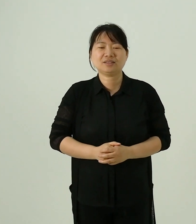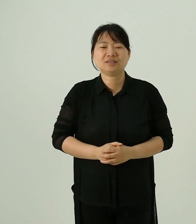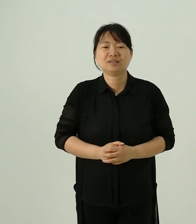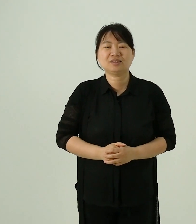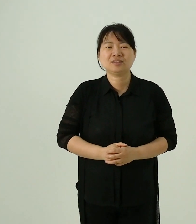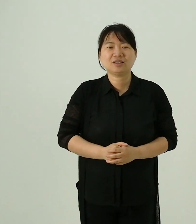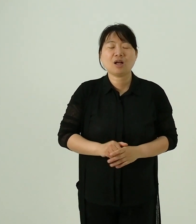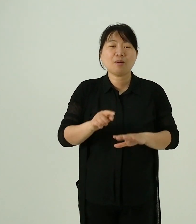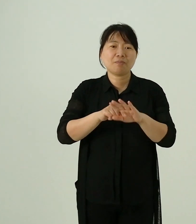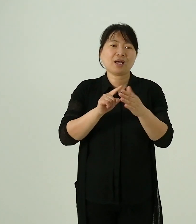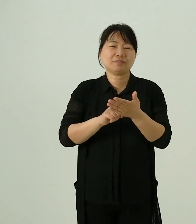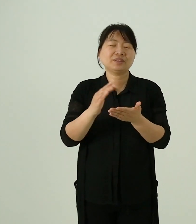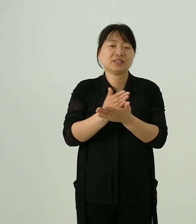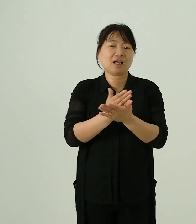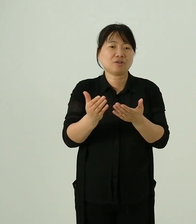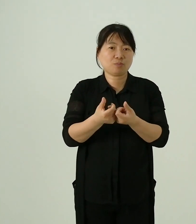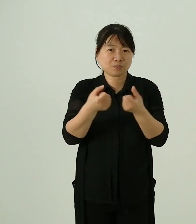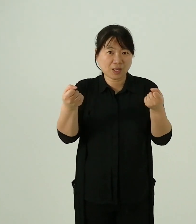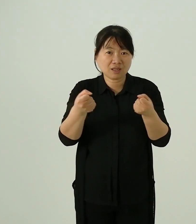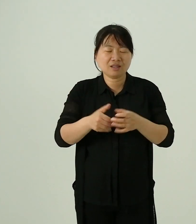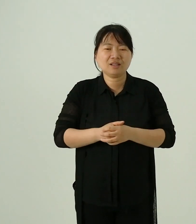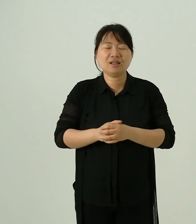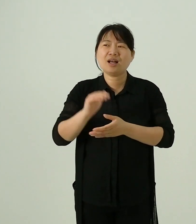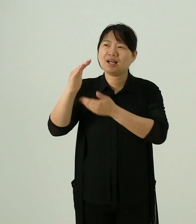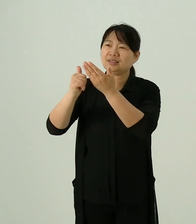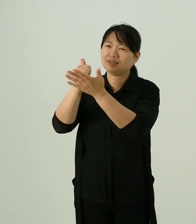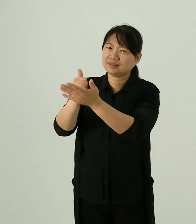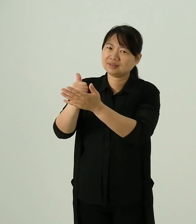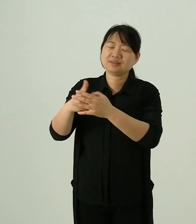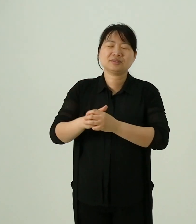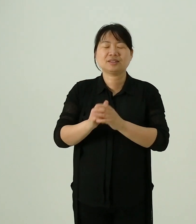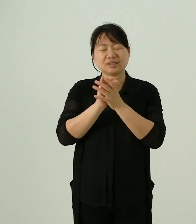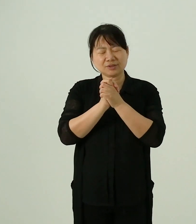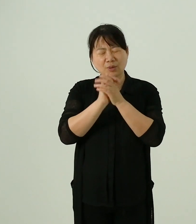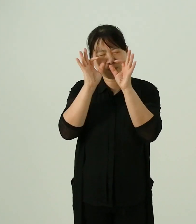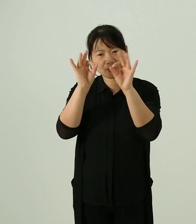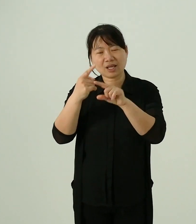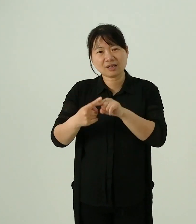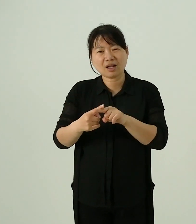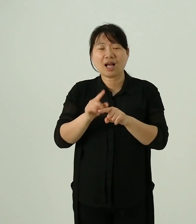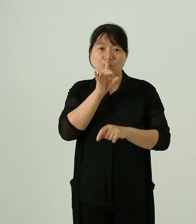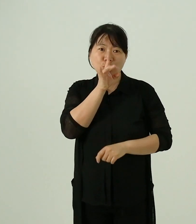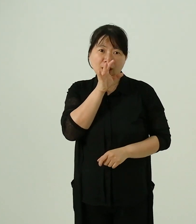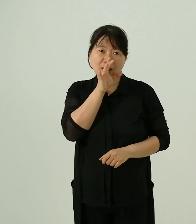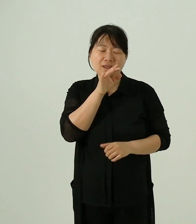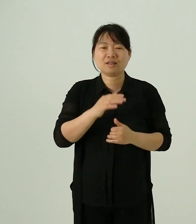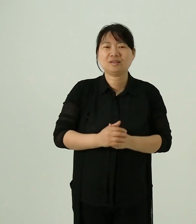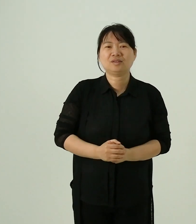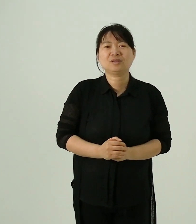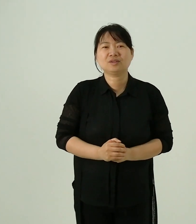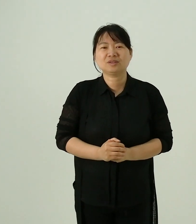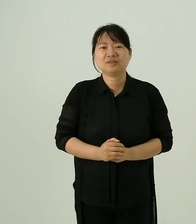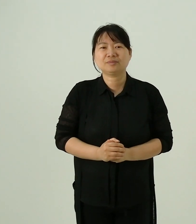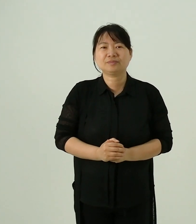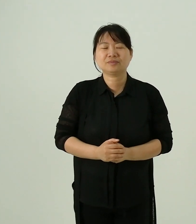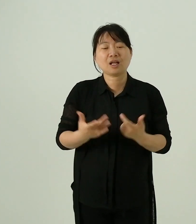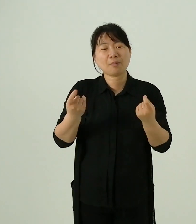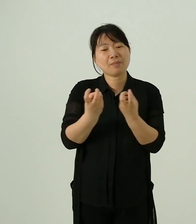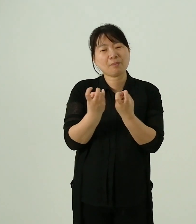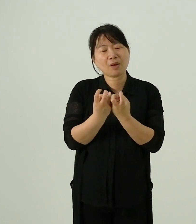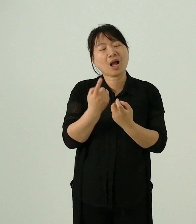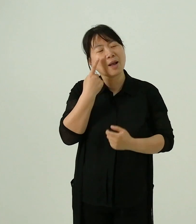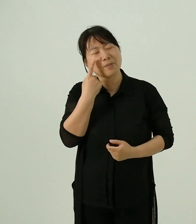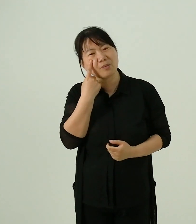것이 마음이 나누이다. 뭐 하나님 이렇게 기도해 보다가 그냥 안 되면 또 뭐 이런 방법도